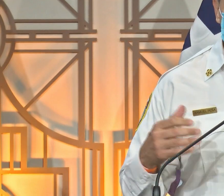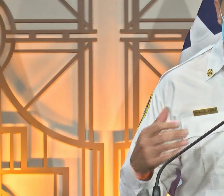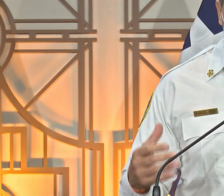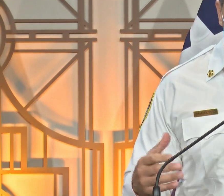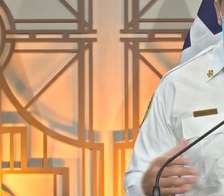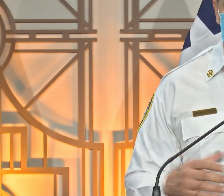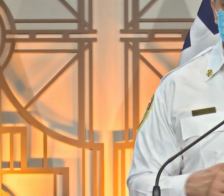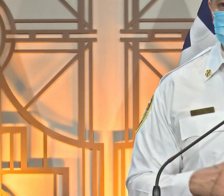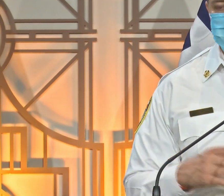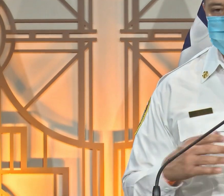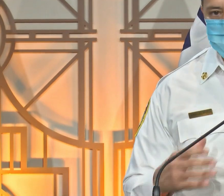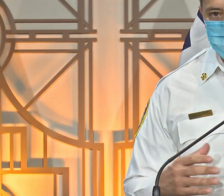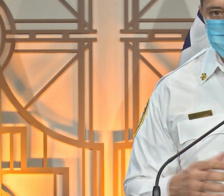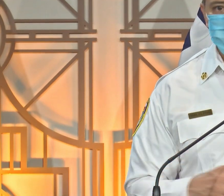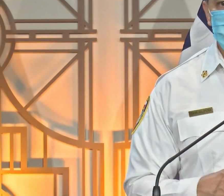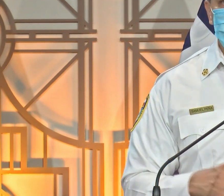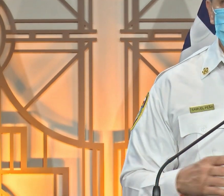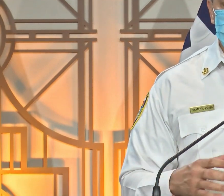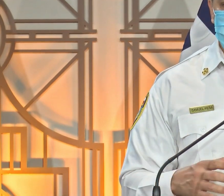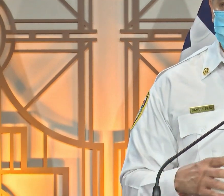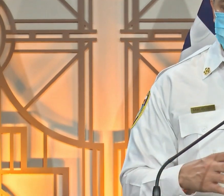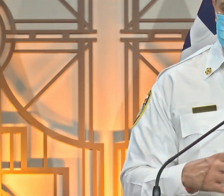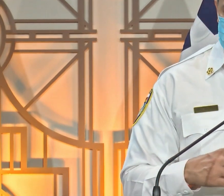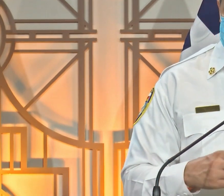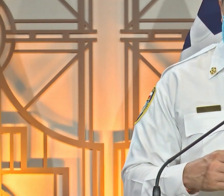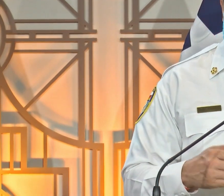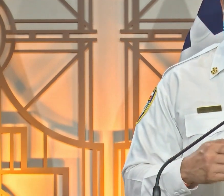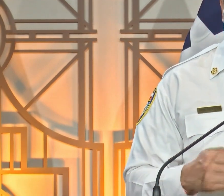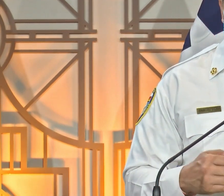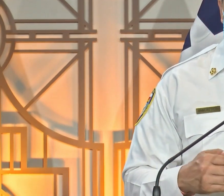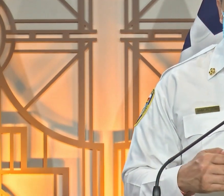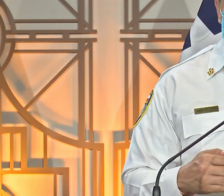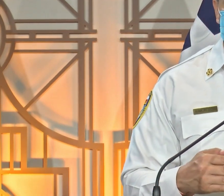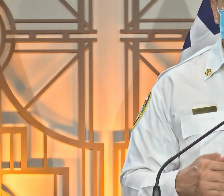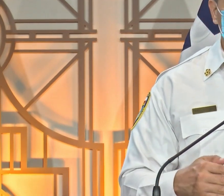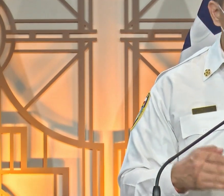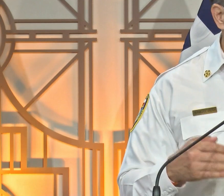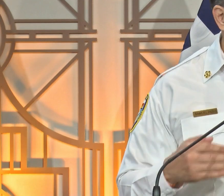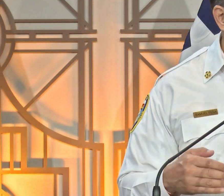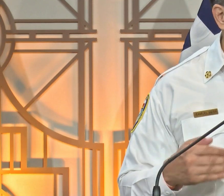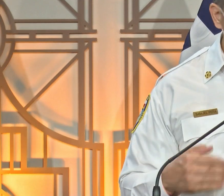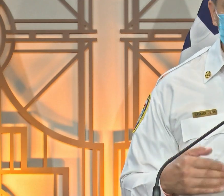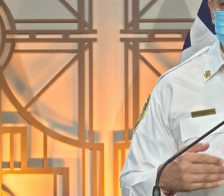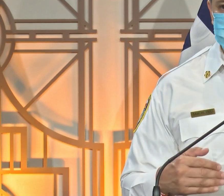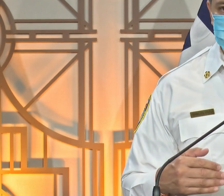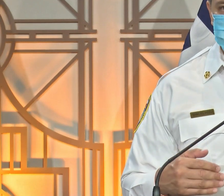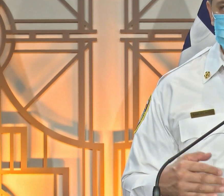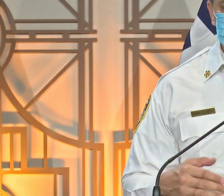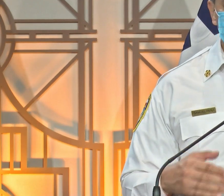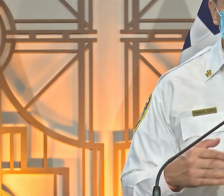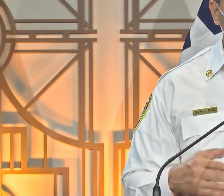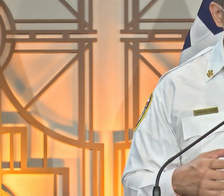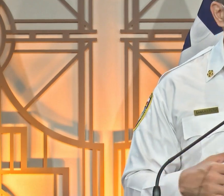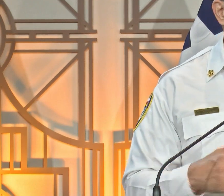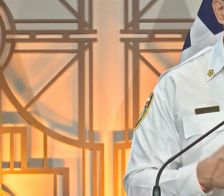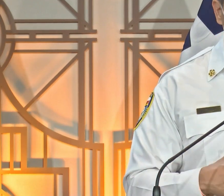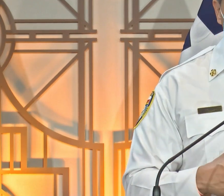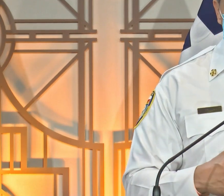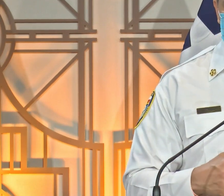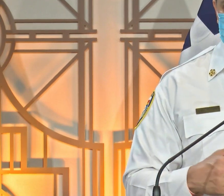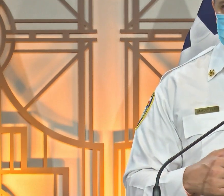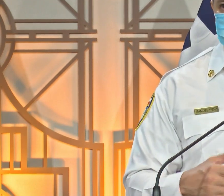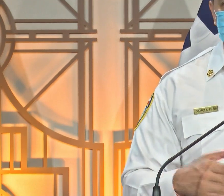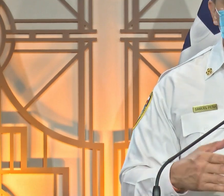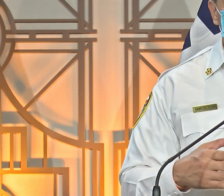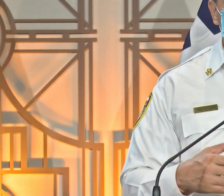de bastante lluvia o inundación, que los hospitales van a estar abiertos y van a estar recibiendo personas, pero no son